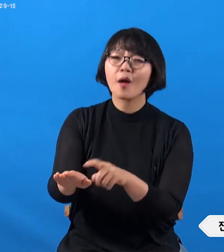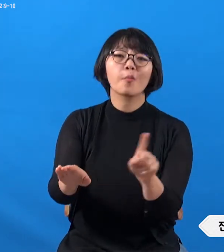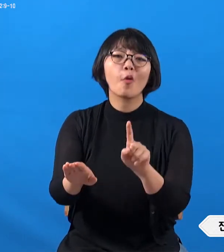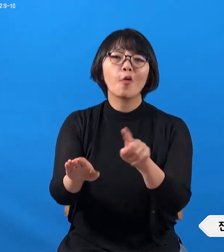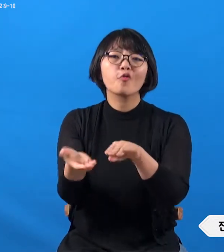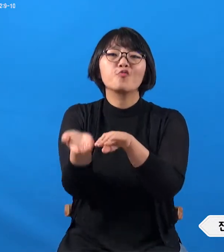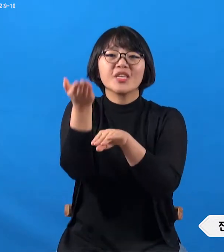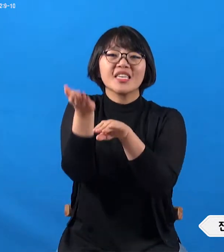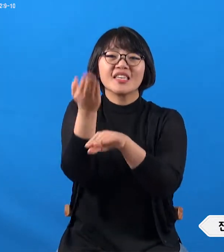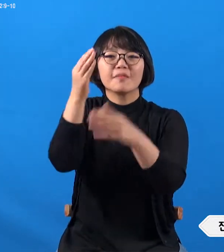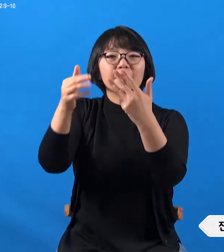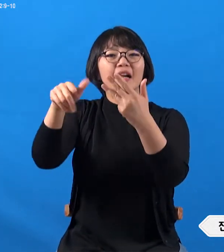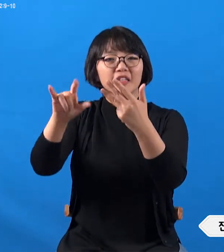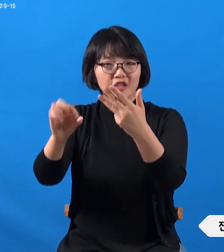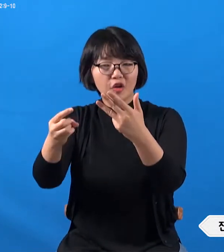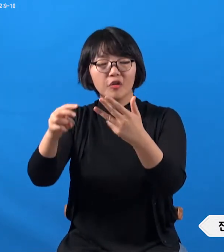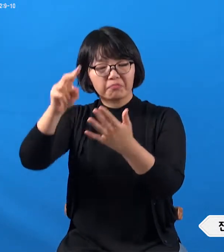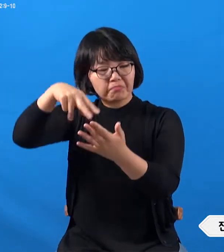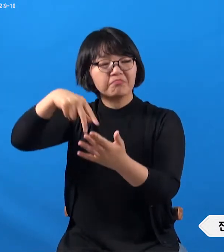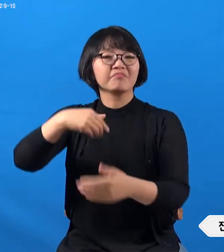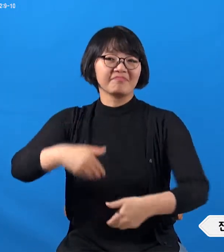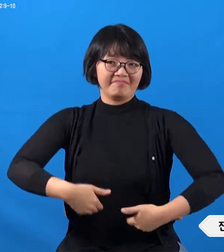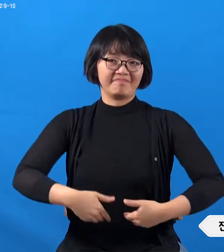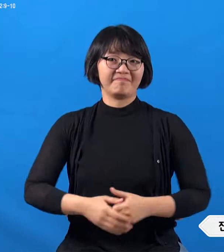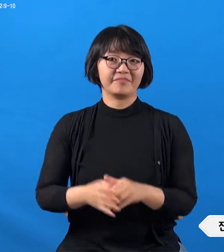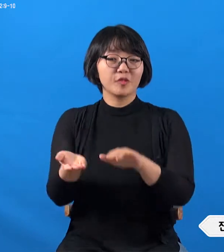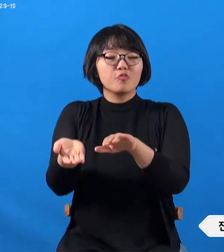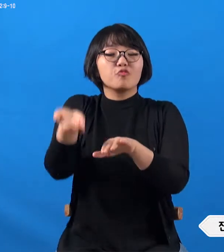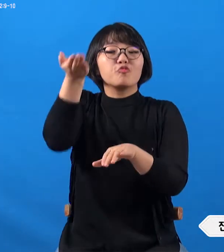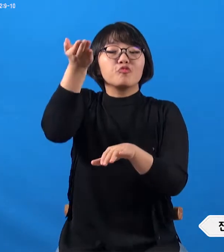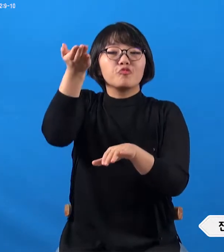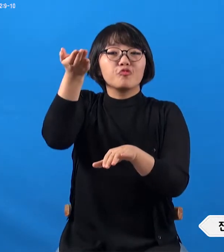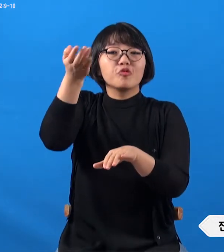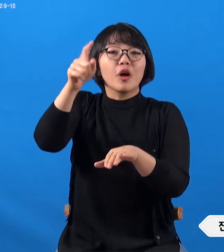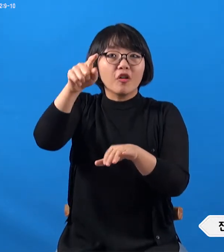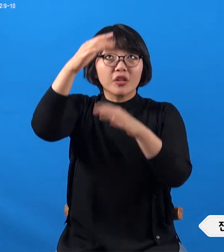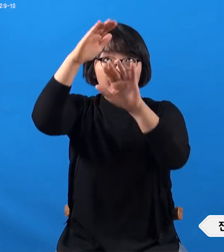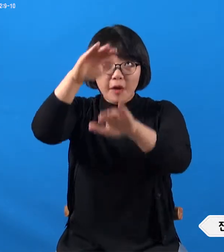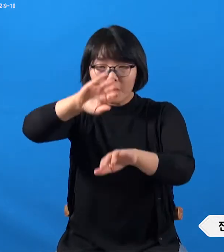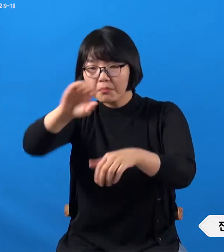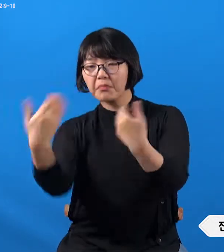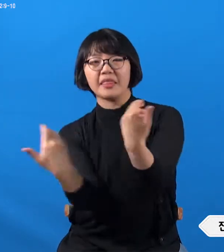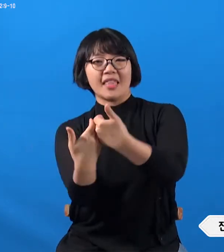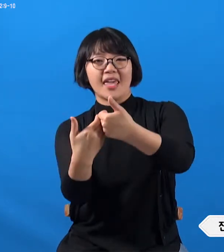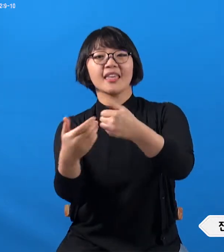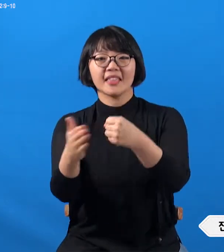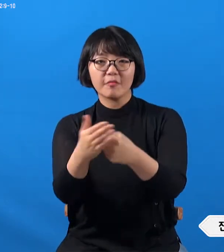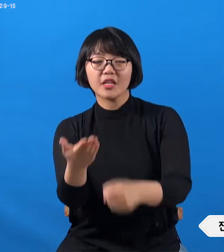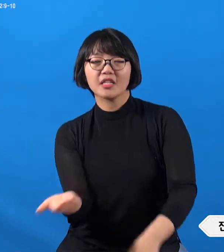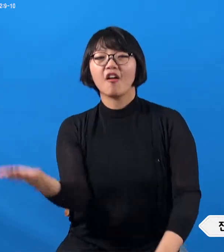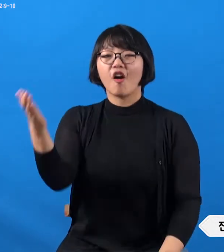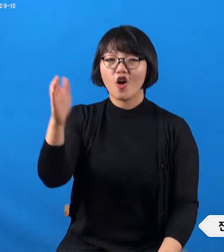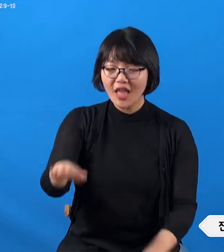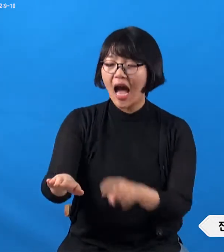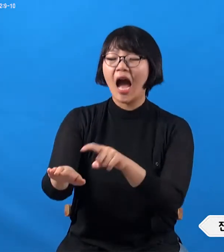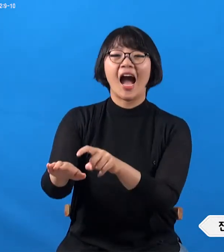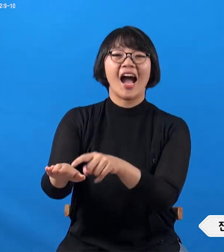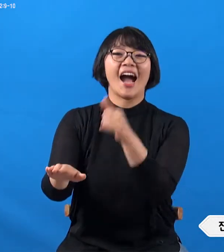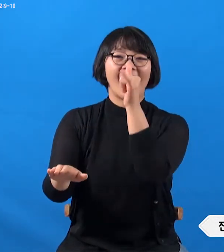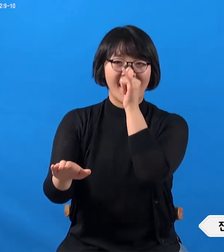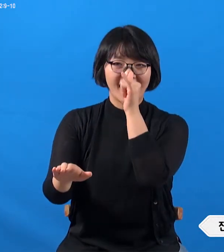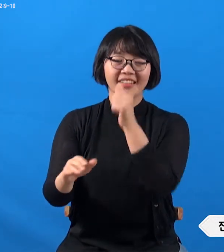전에 있는 말씀을 우리는 보아야 합니다. 바로 앞에 있는 것과 정반대의 모습을